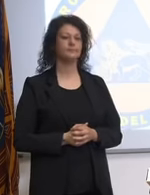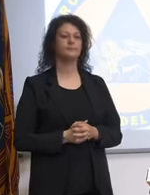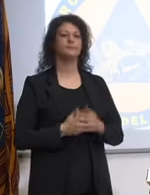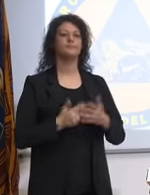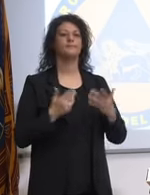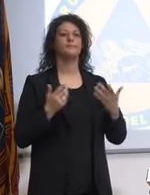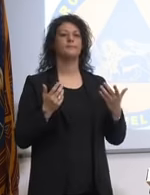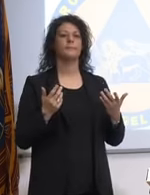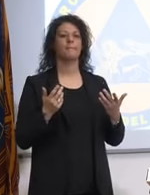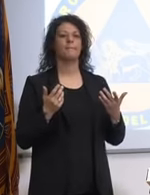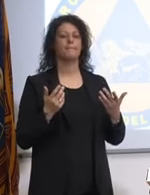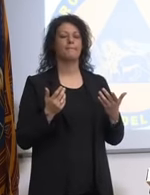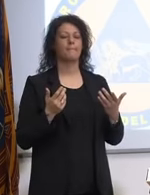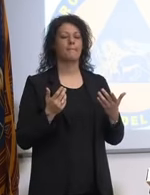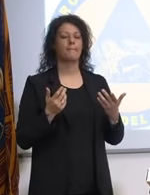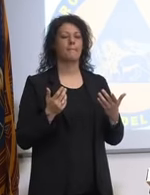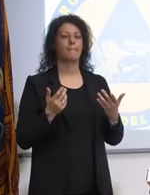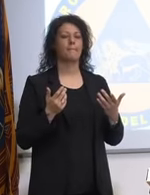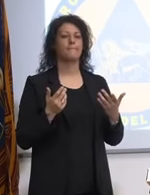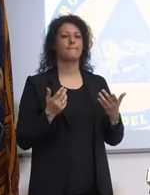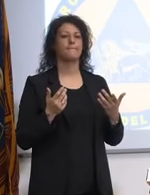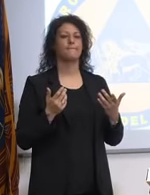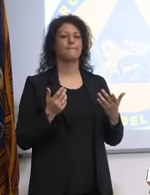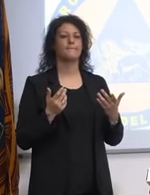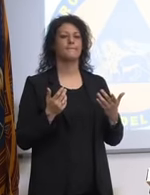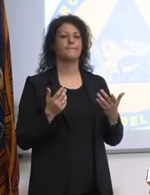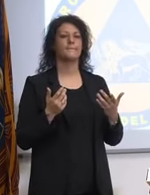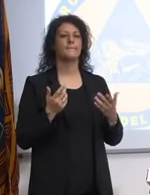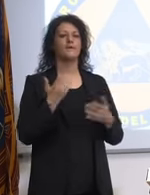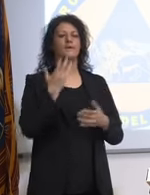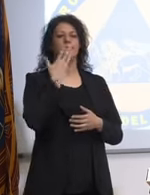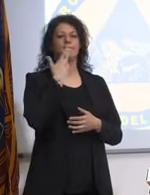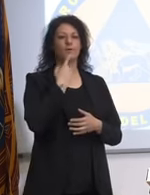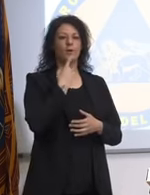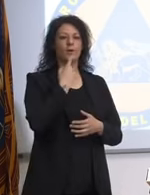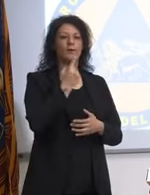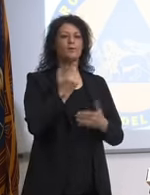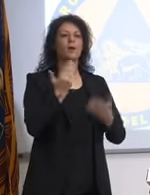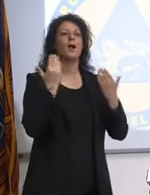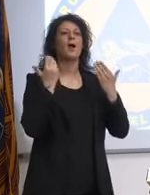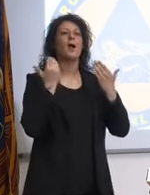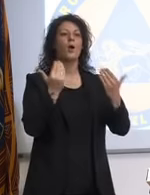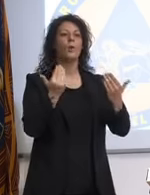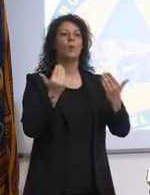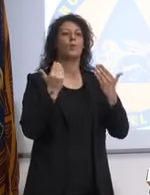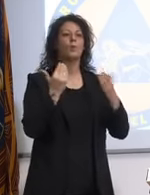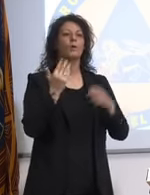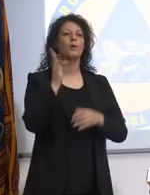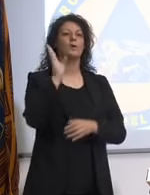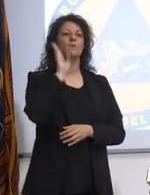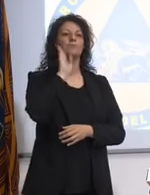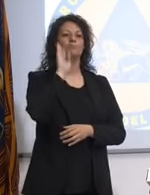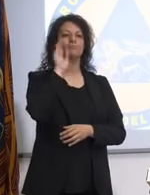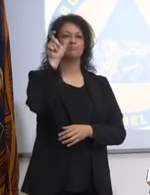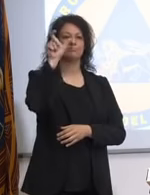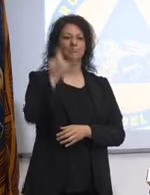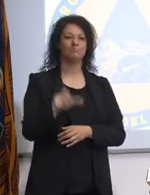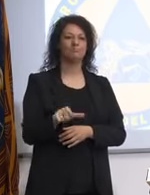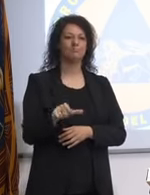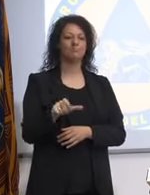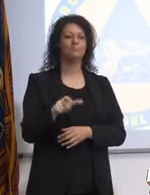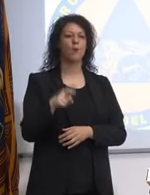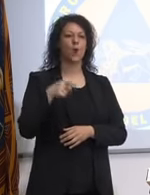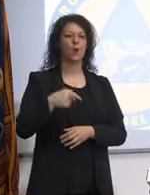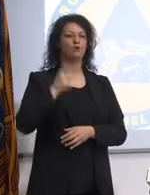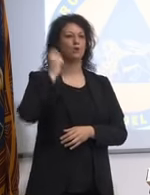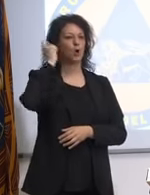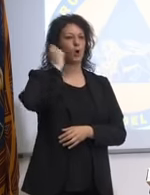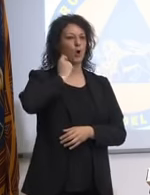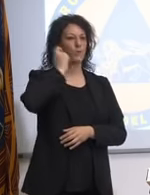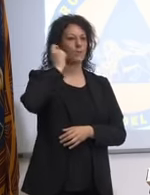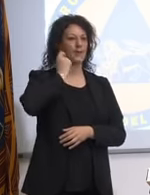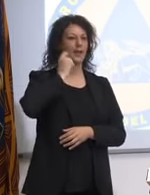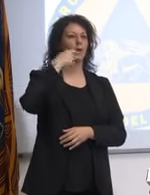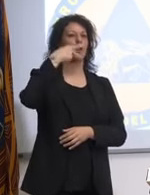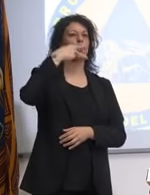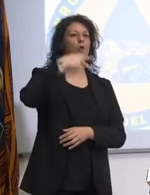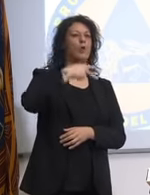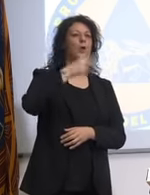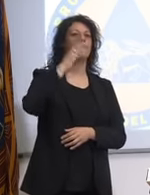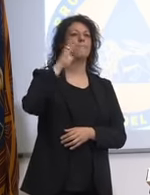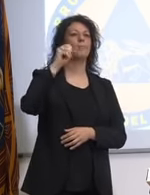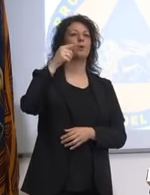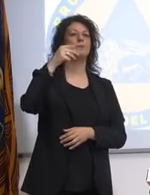Volevo fare gli auguri a un signore particolare che compie gli anni oggi, Noè Gottardi. Pensate,